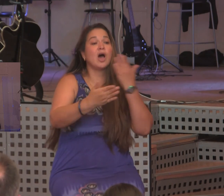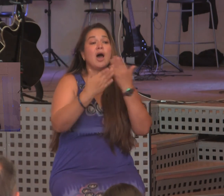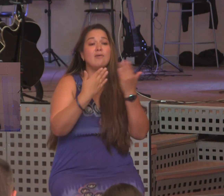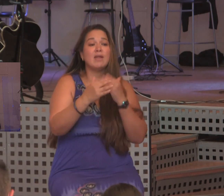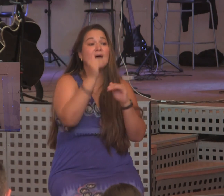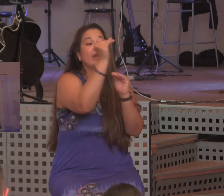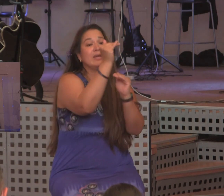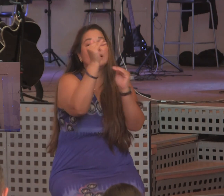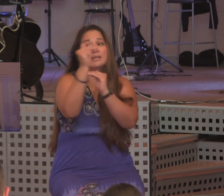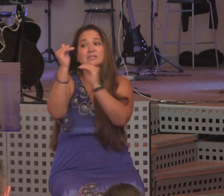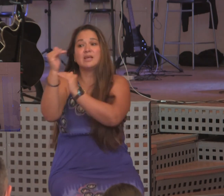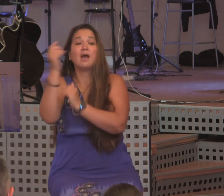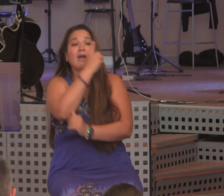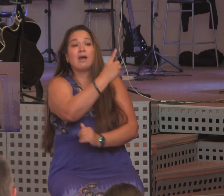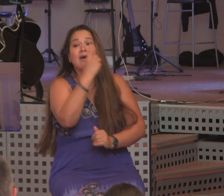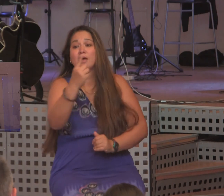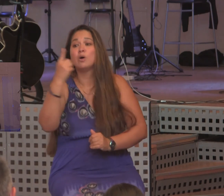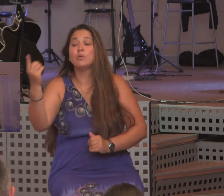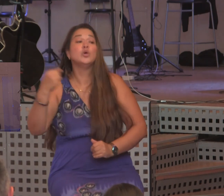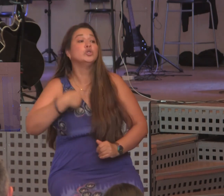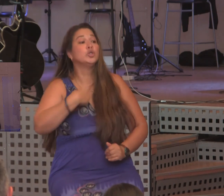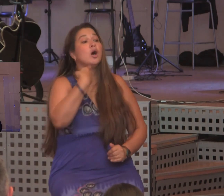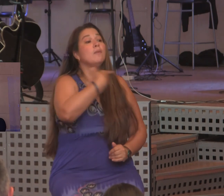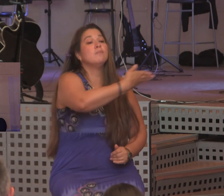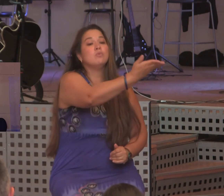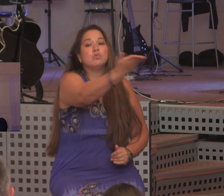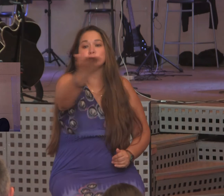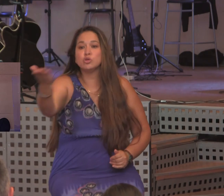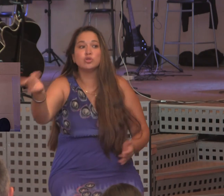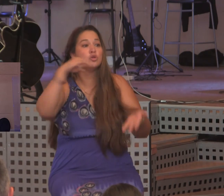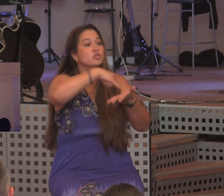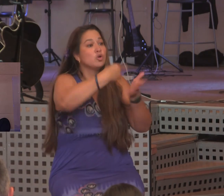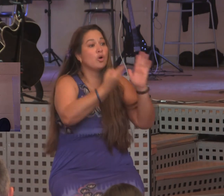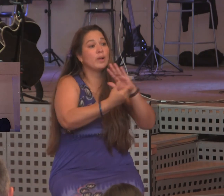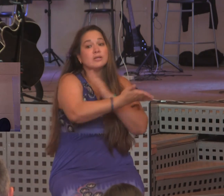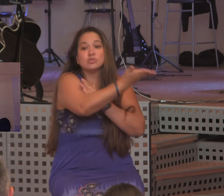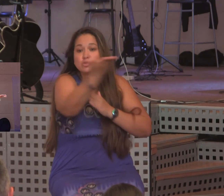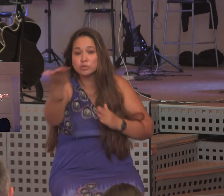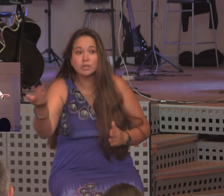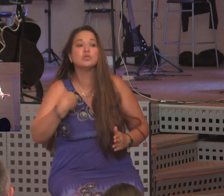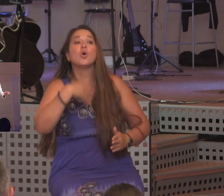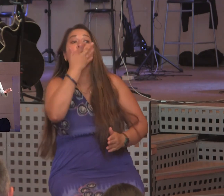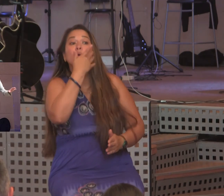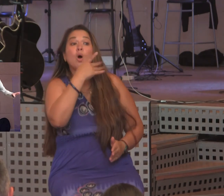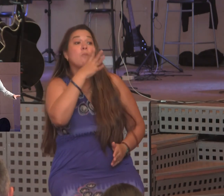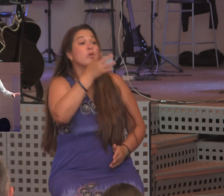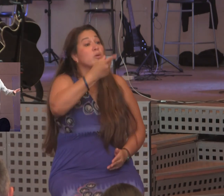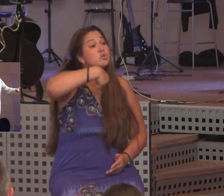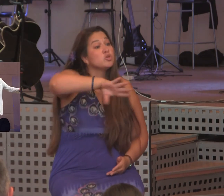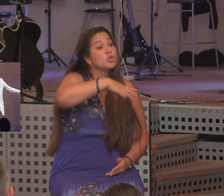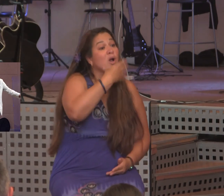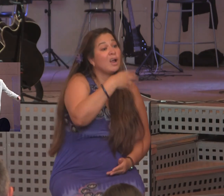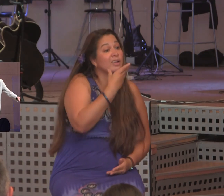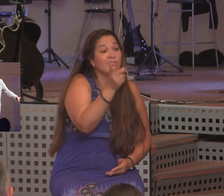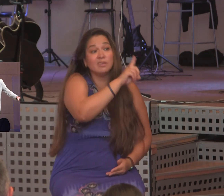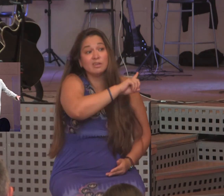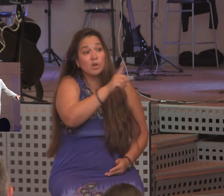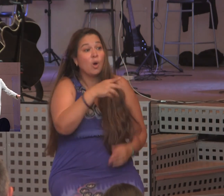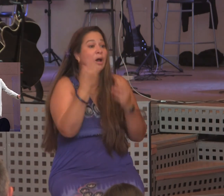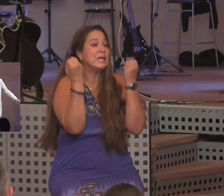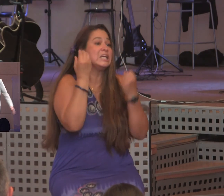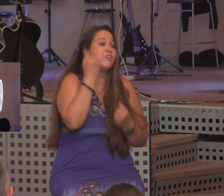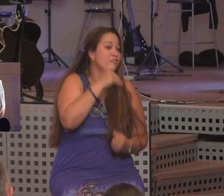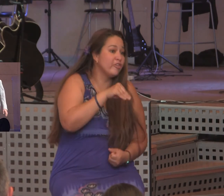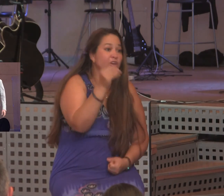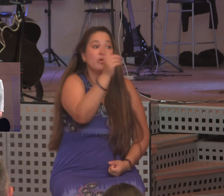tus obras, que ni eres frío ni caliente, y como eres tibio, te vomitaré de mi boca.